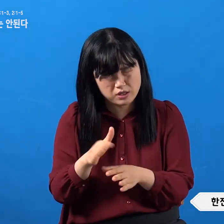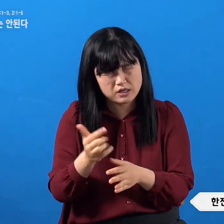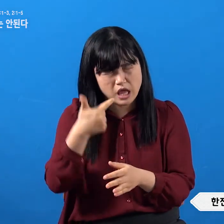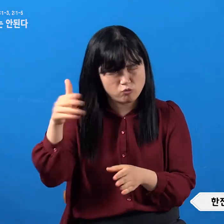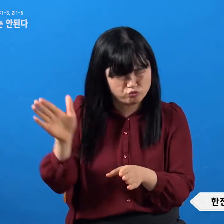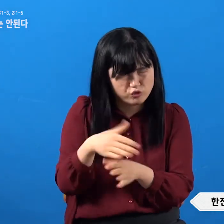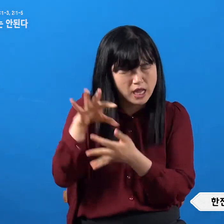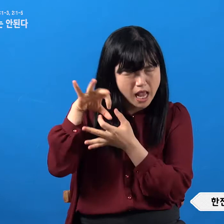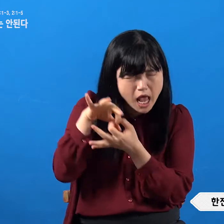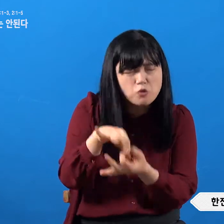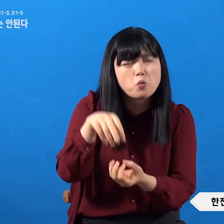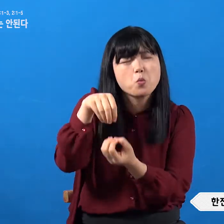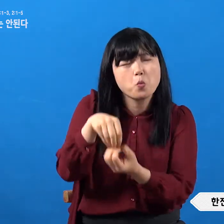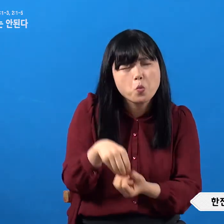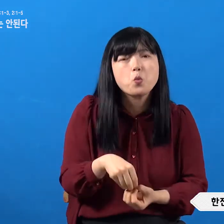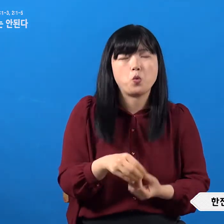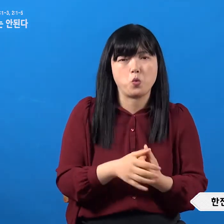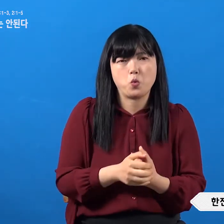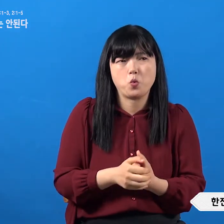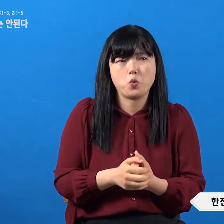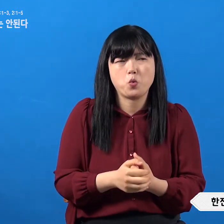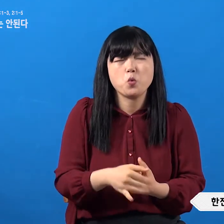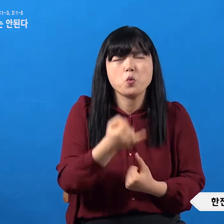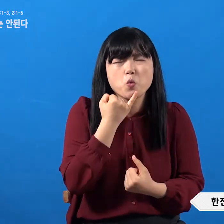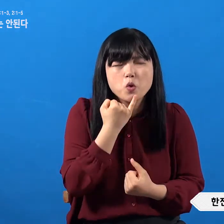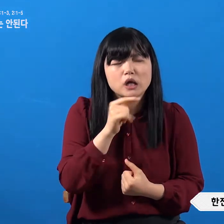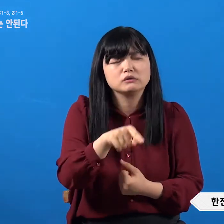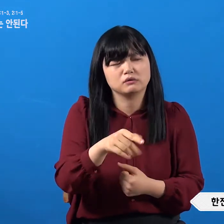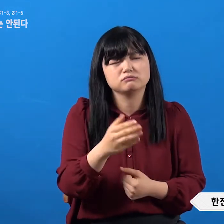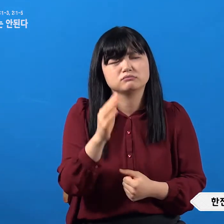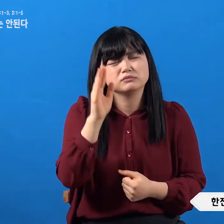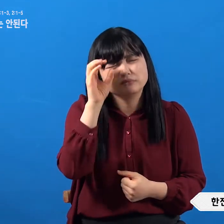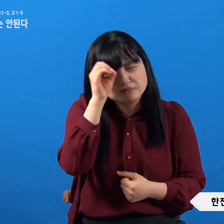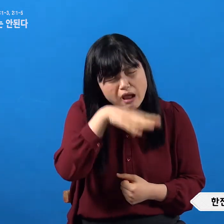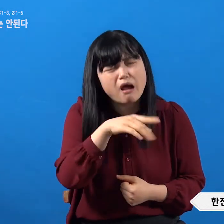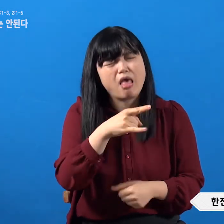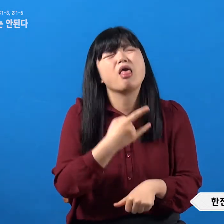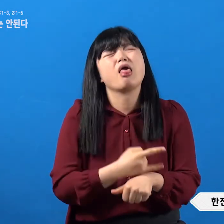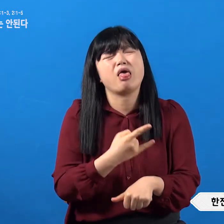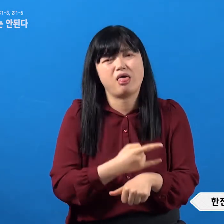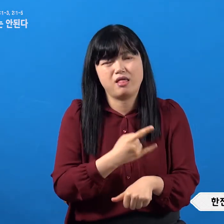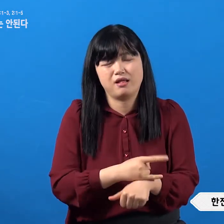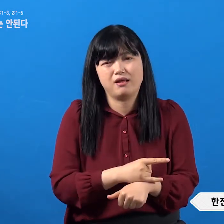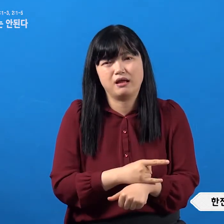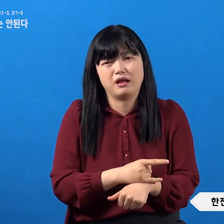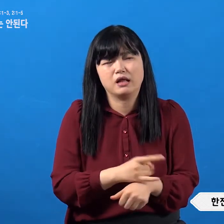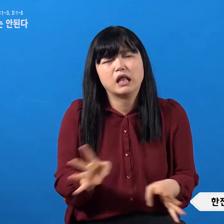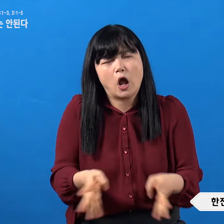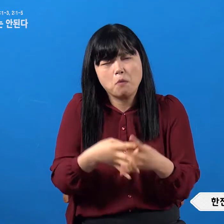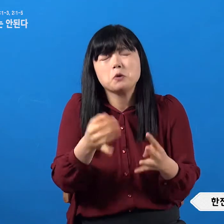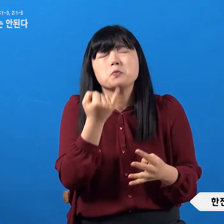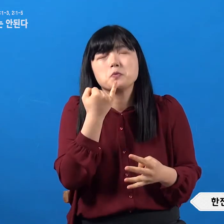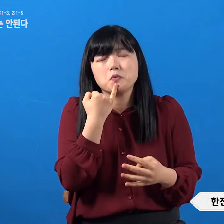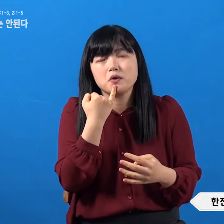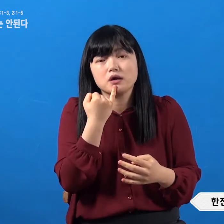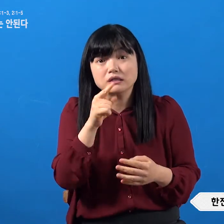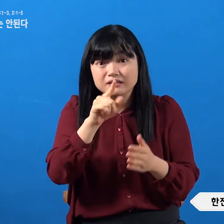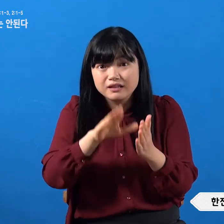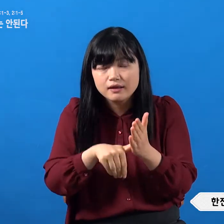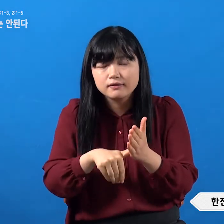있는 관행이라고 합니다. 그러니까 당신도 그냥 타협하자고 합니다. 그럴